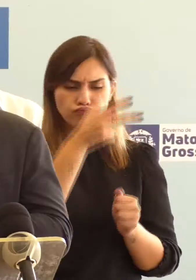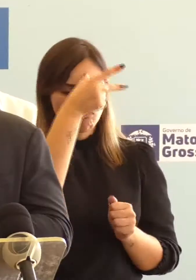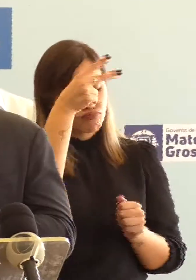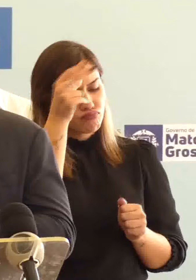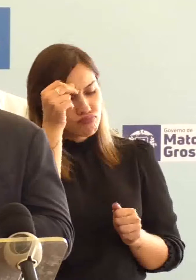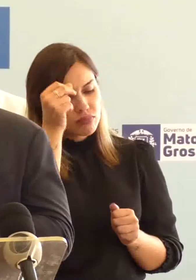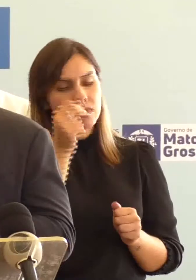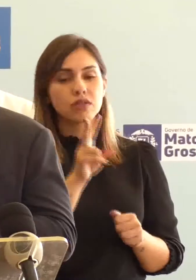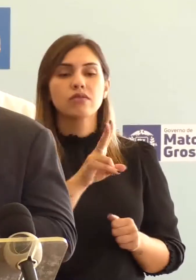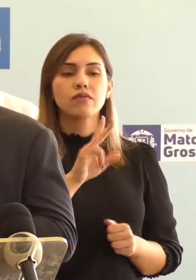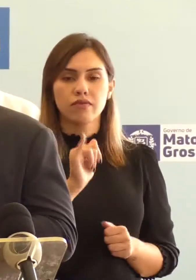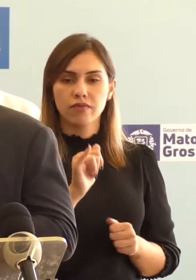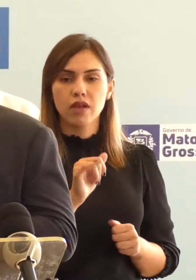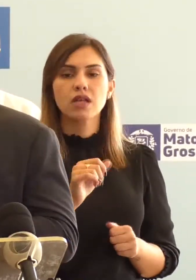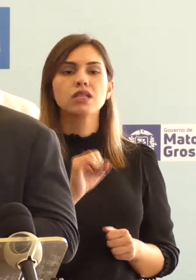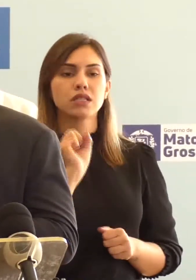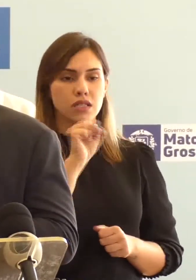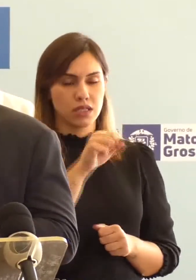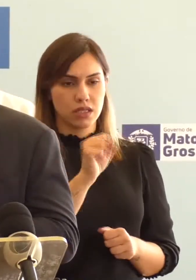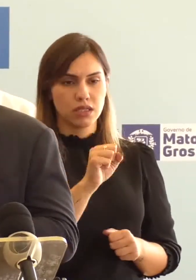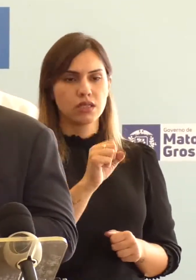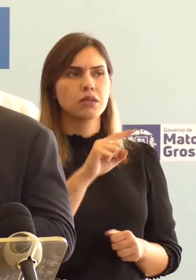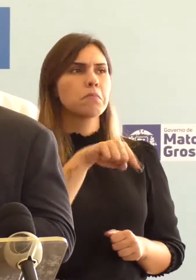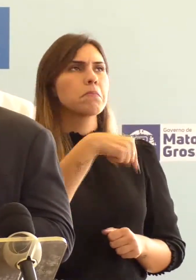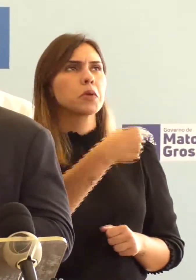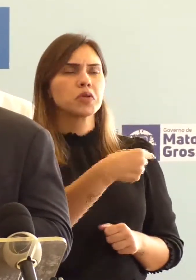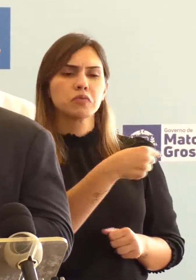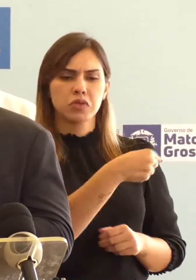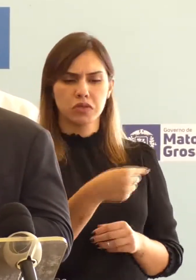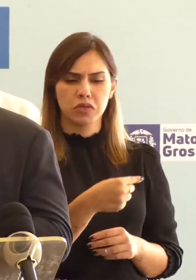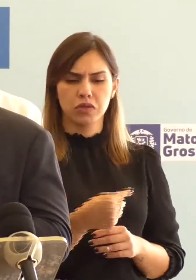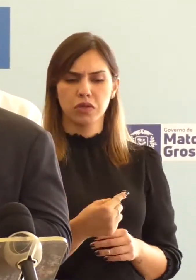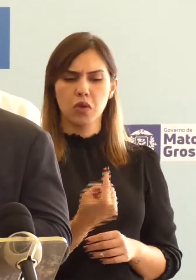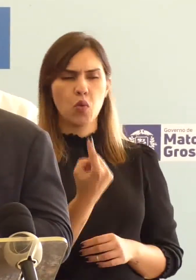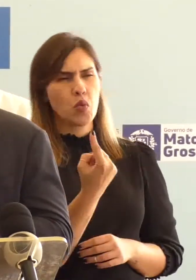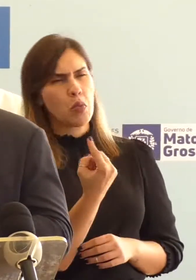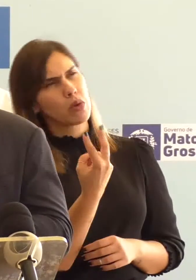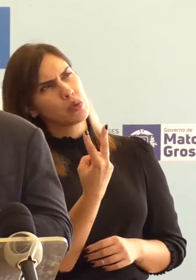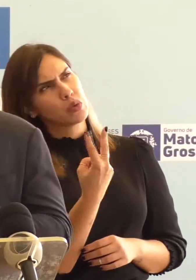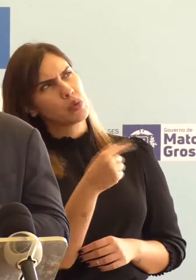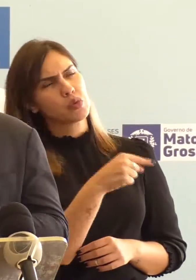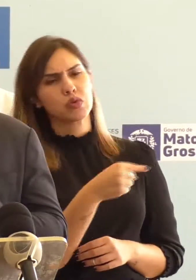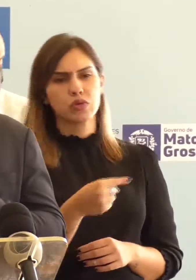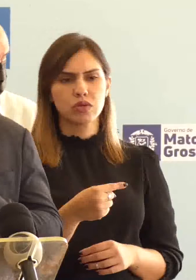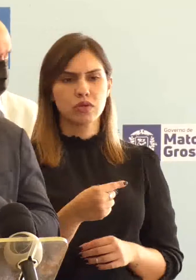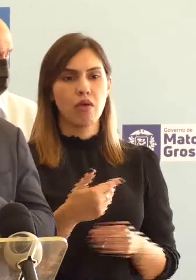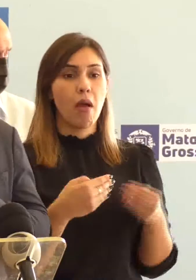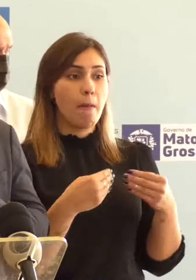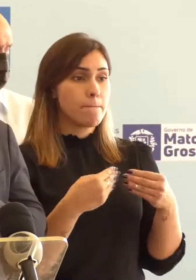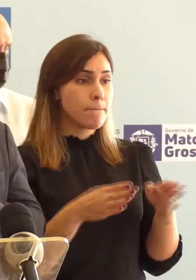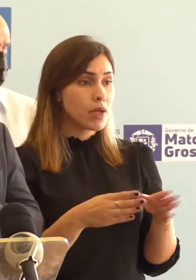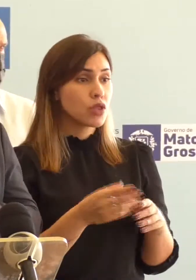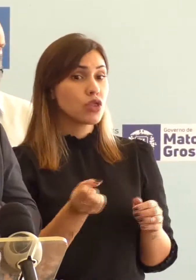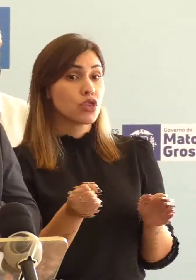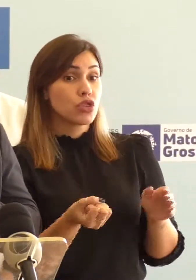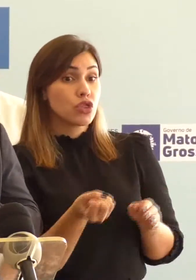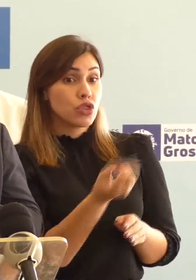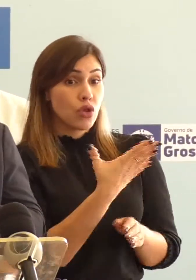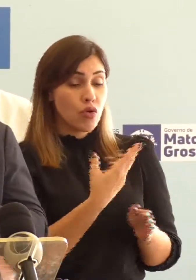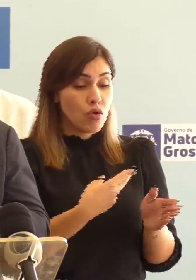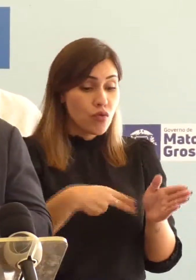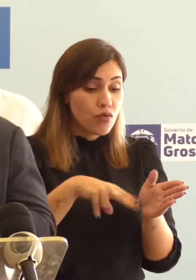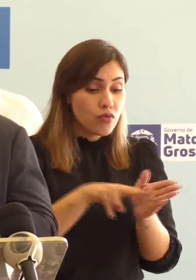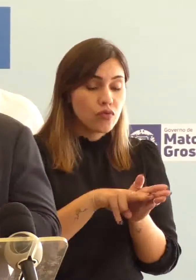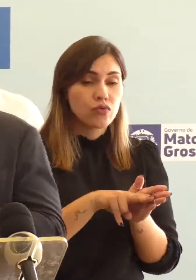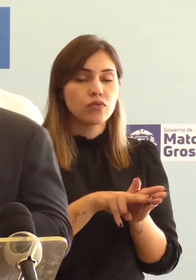Covid-19. Nós estaremos nos próximos semanas, talvez uma ou duas semanas, abrindo novas UTIs. Nós